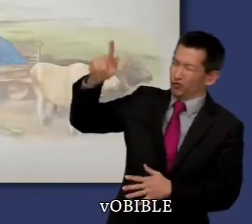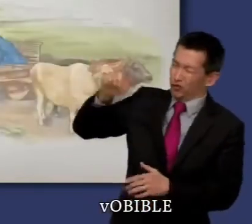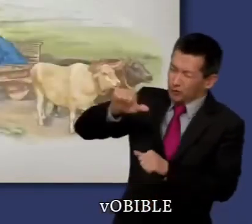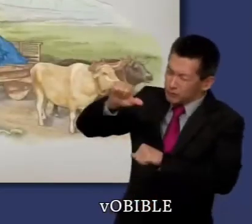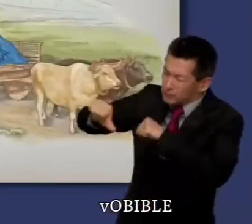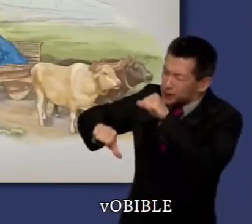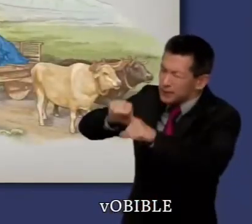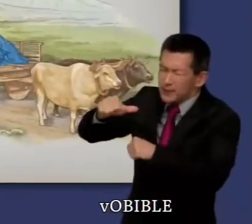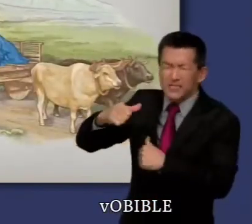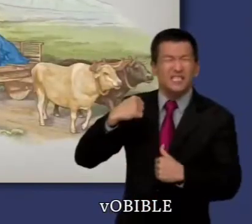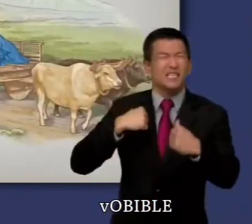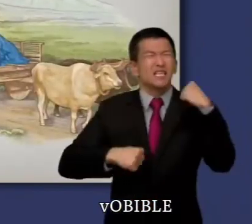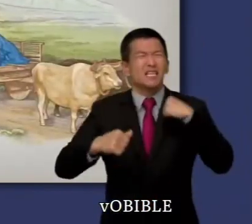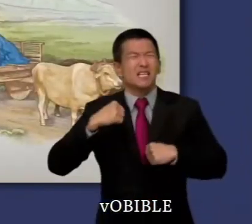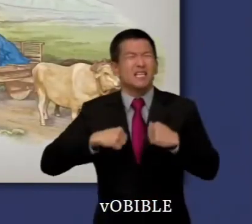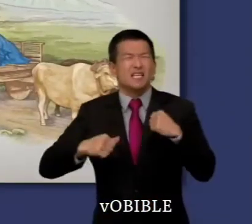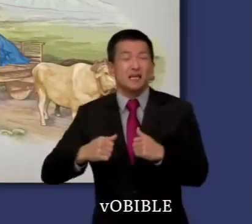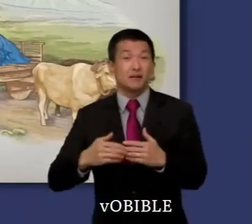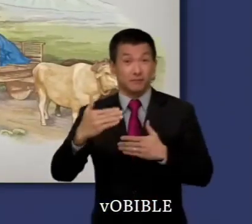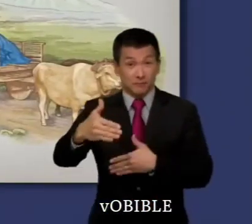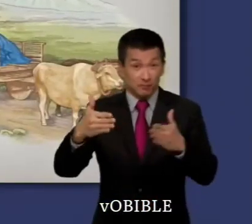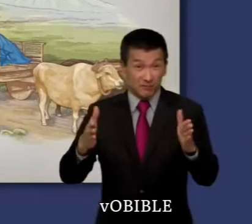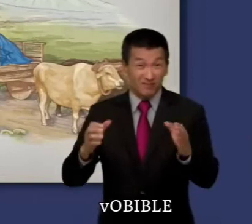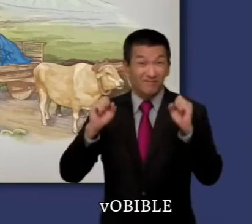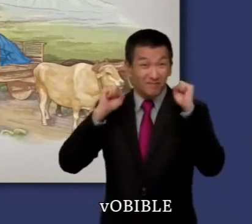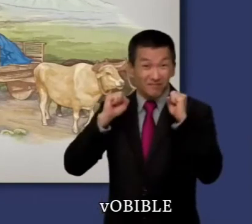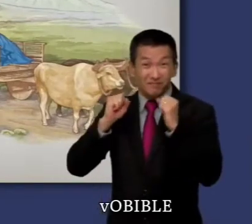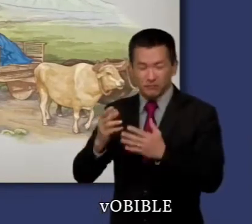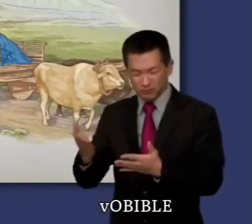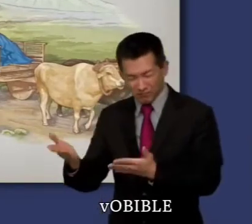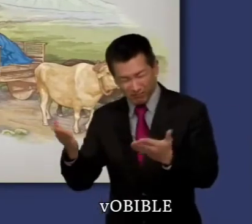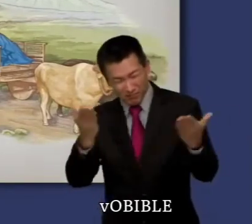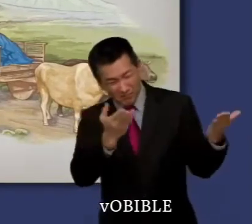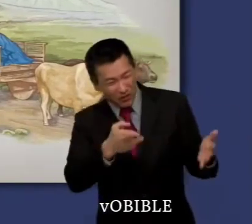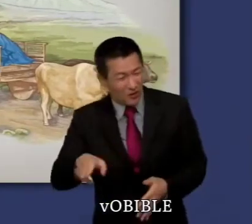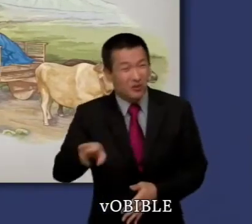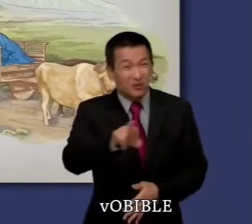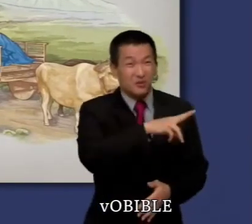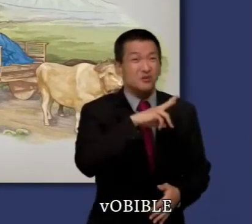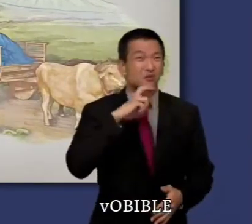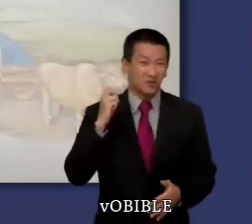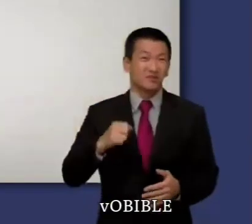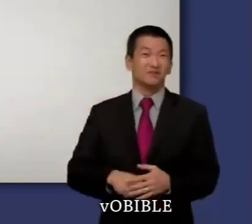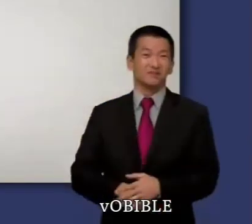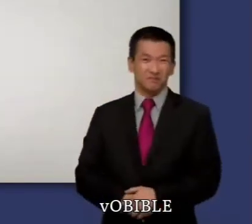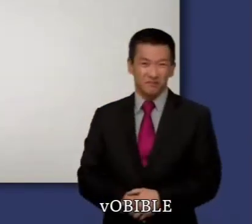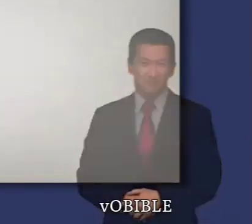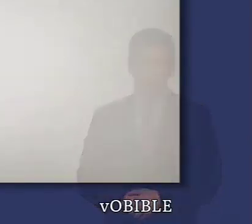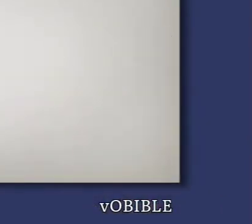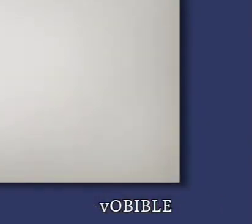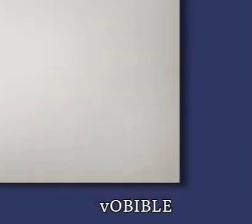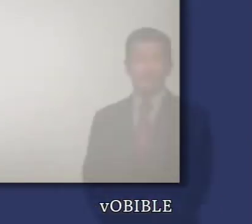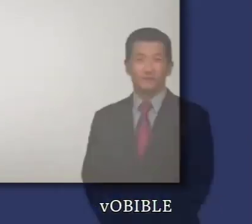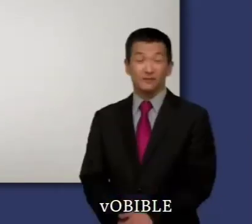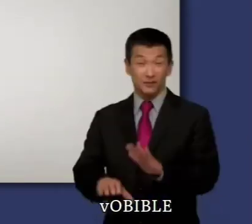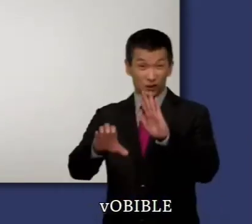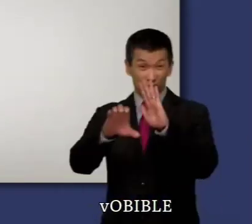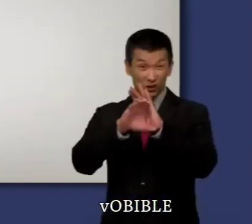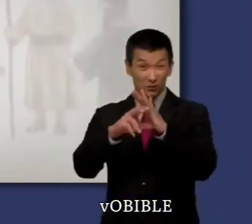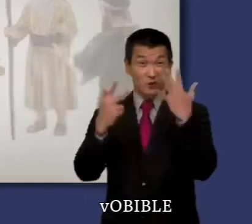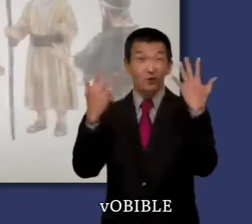Dans le chapitre 4, les Philistins s'emparent de l'arche de l'Alliance dans le camp de l'armée d'Israël et ils tuent les 2 fils